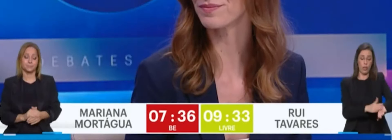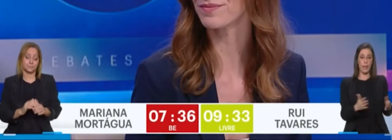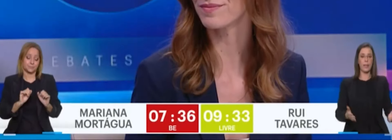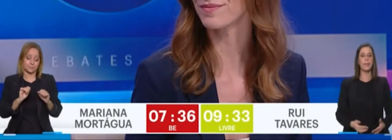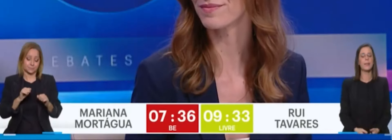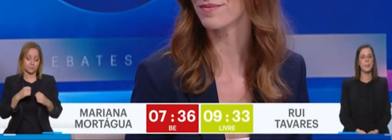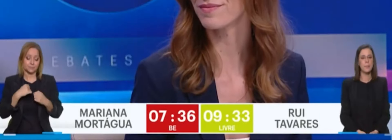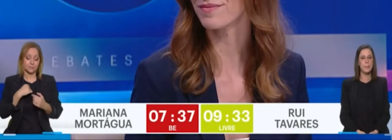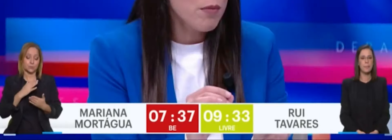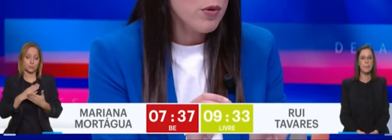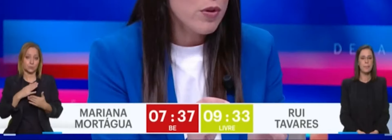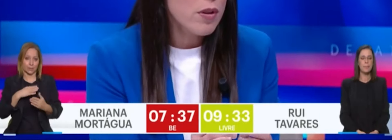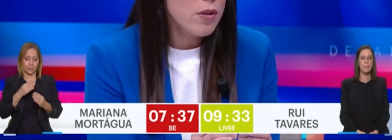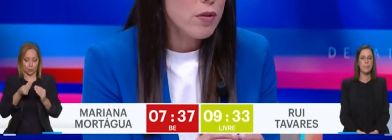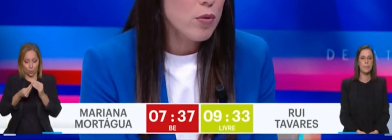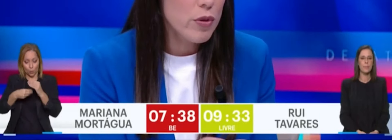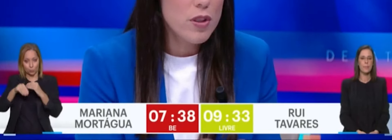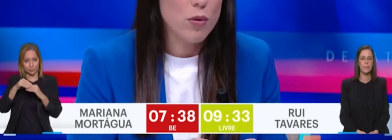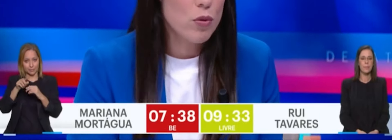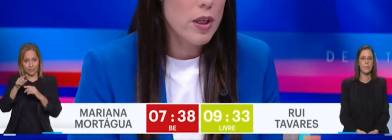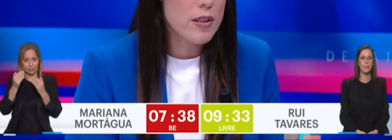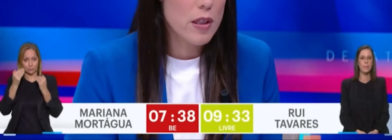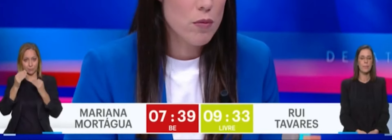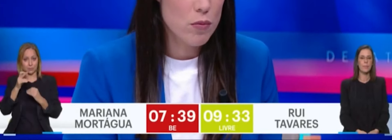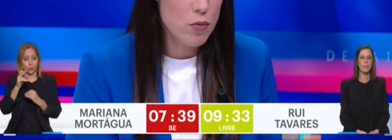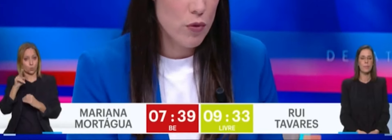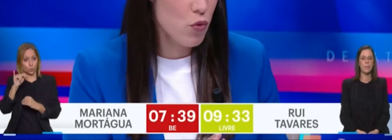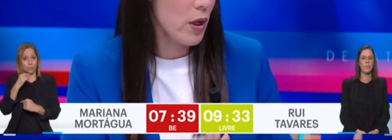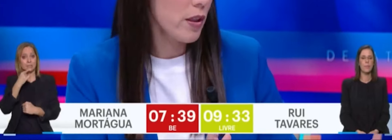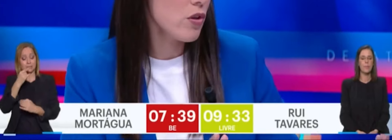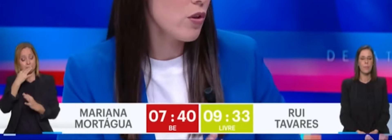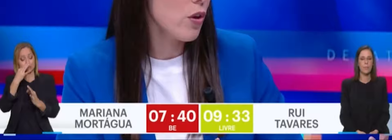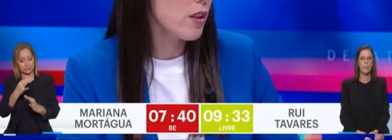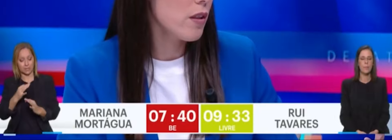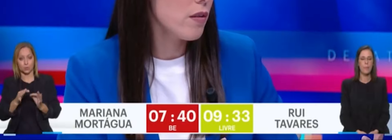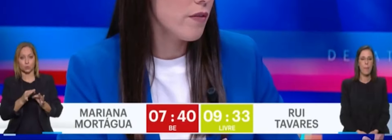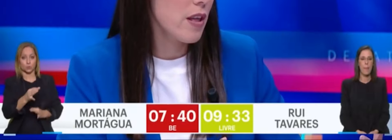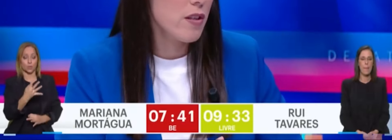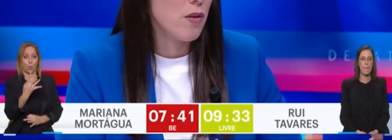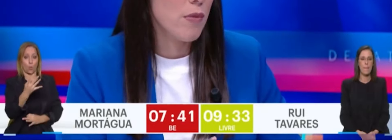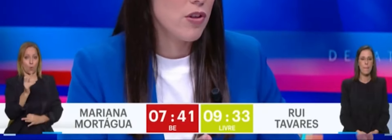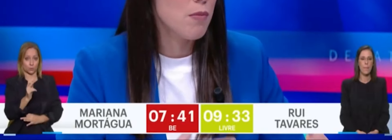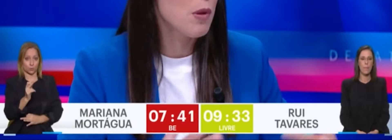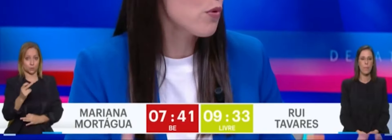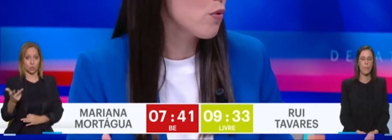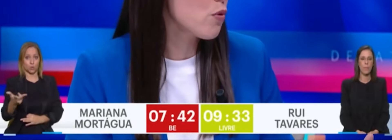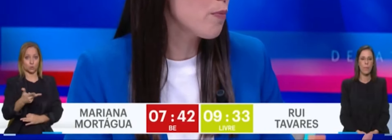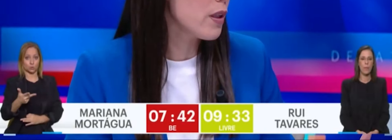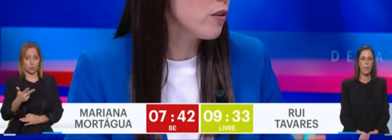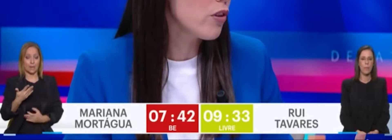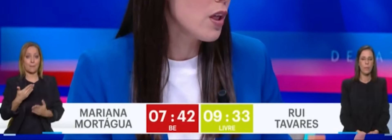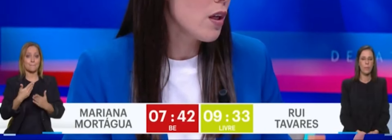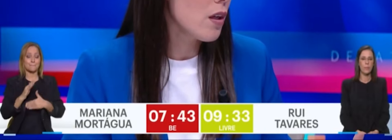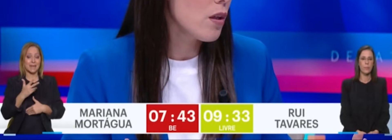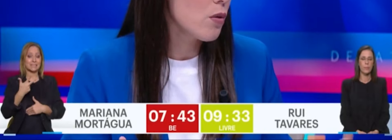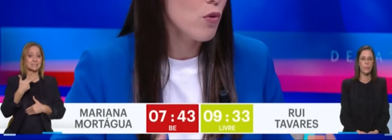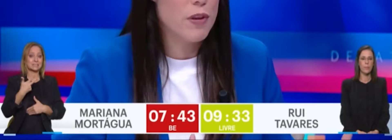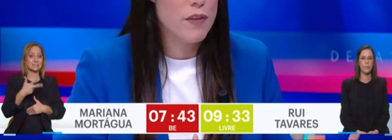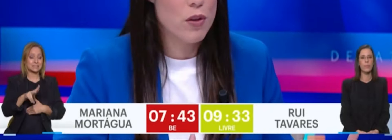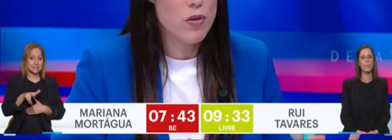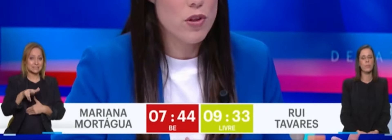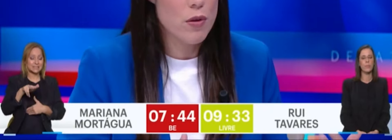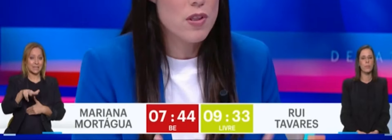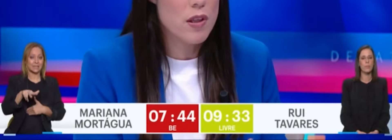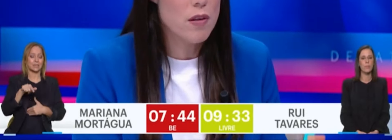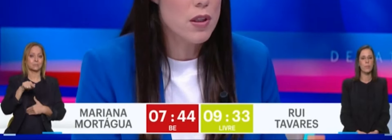e eu eu só quero complementar uma coisa que o Rui dizia com toda a razão durante os quatro anos da troica na verdade seram mais de 100.000 pessoas do país eh